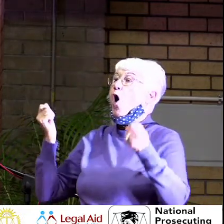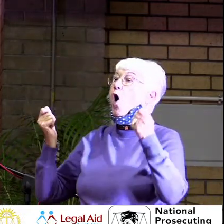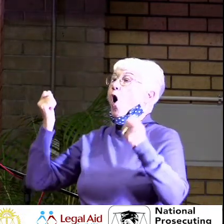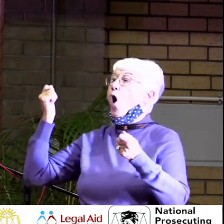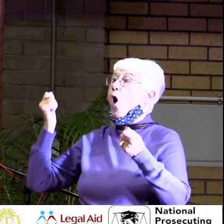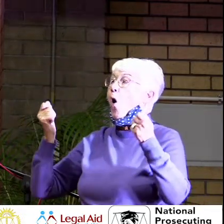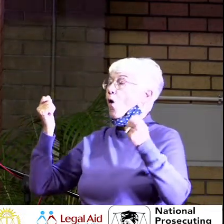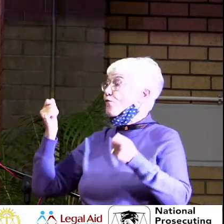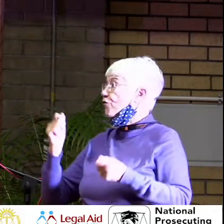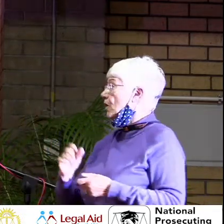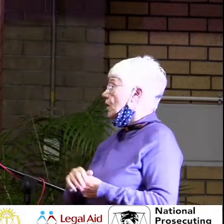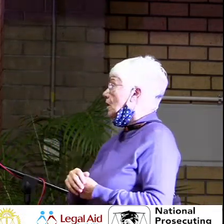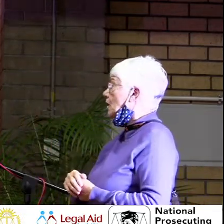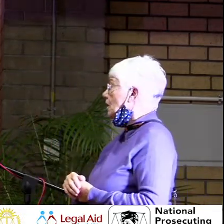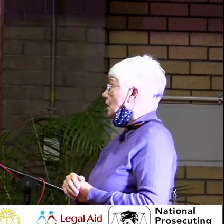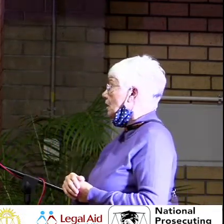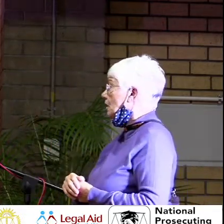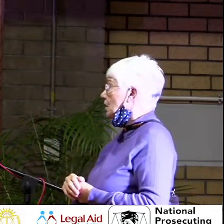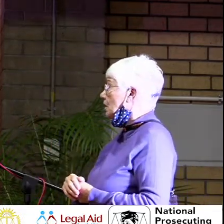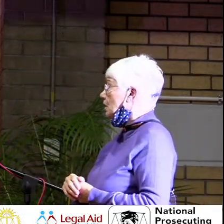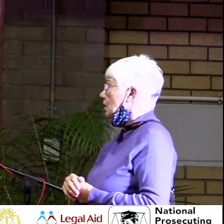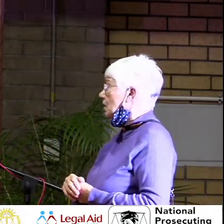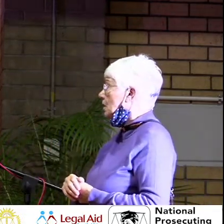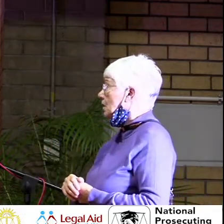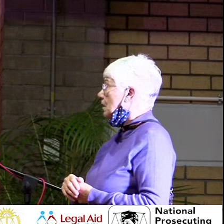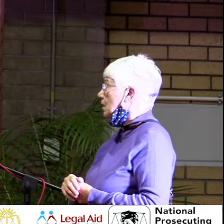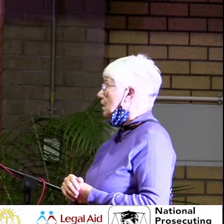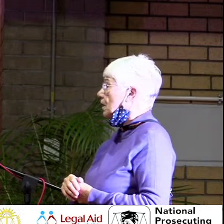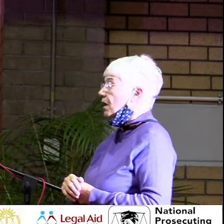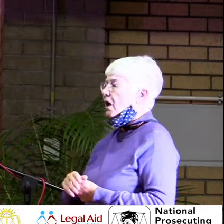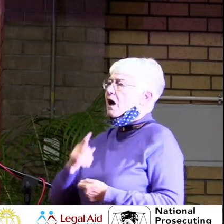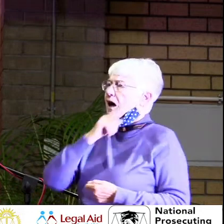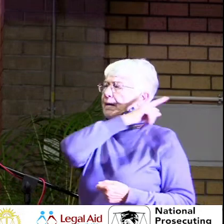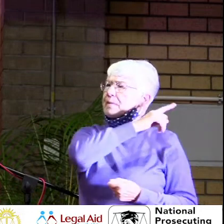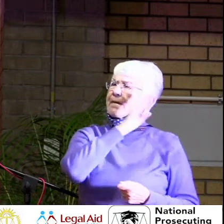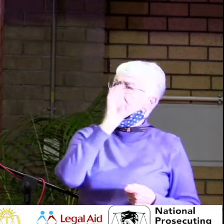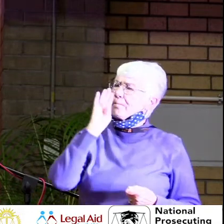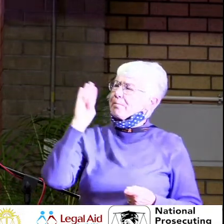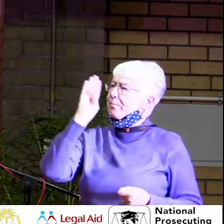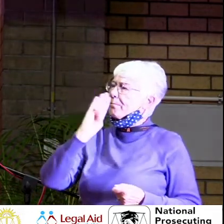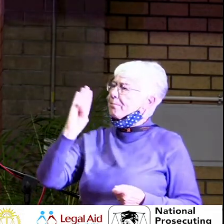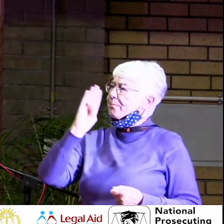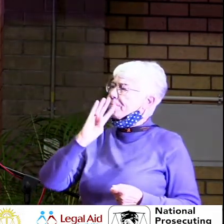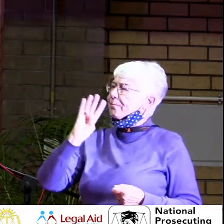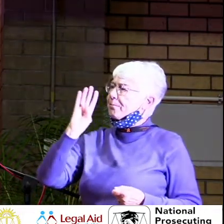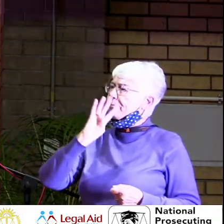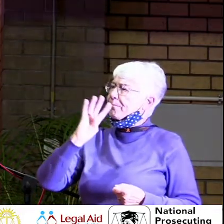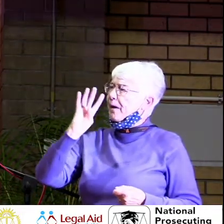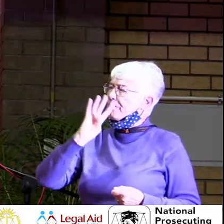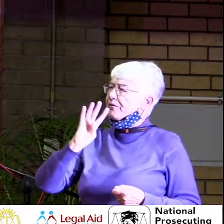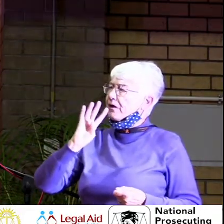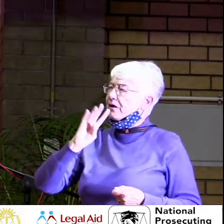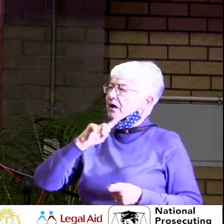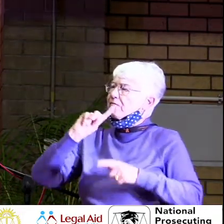U sou opmerk dat daar so 'n paar veranderinge by Belwel plaasgevind so hier vanaf 2019